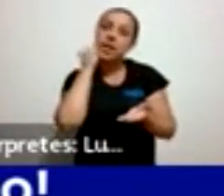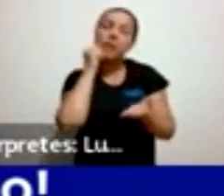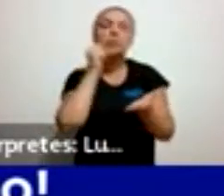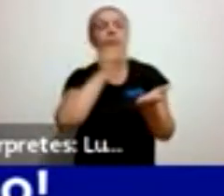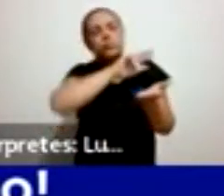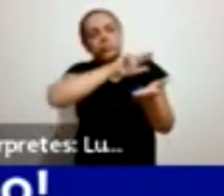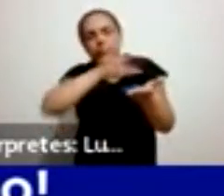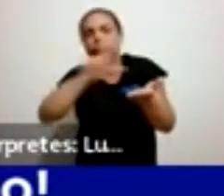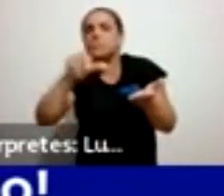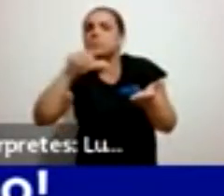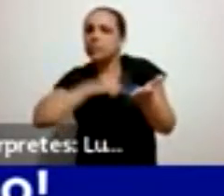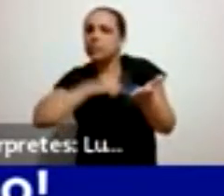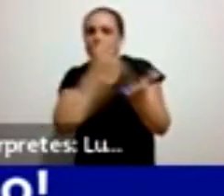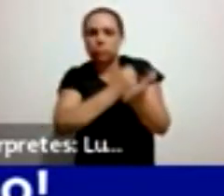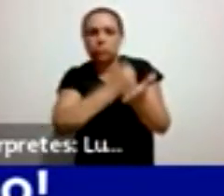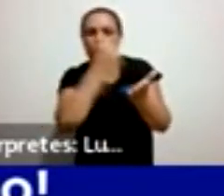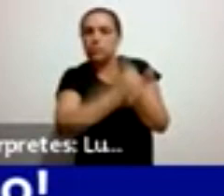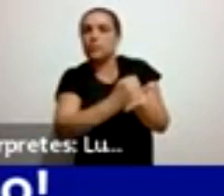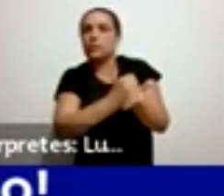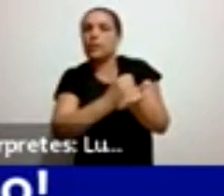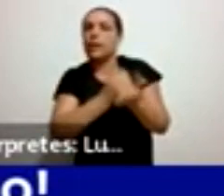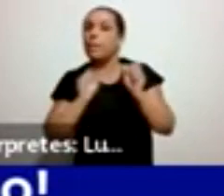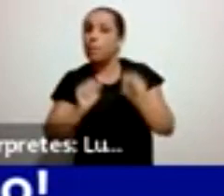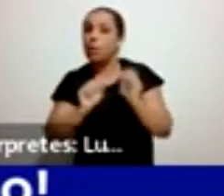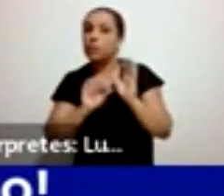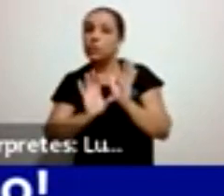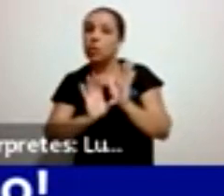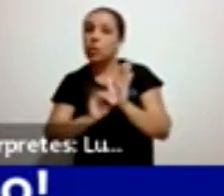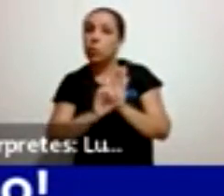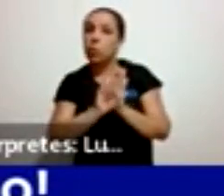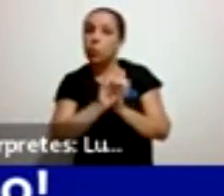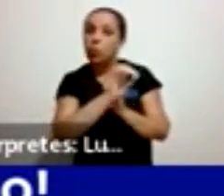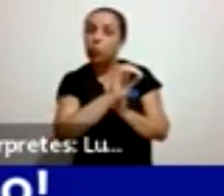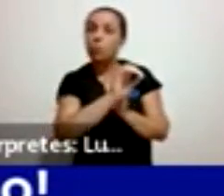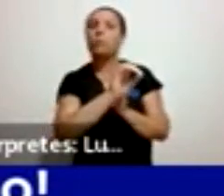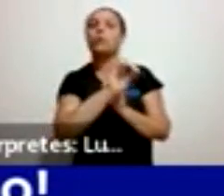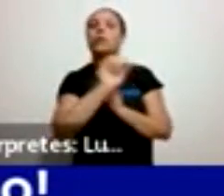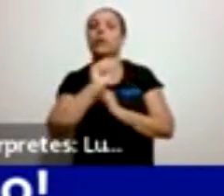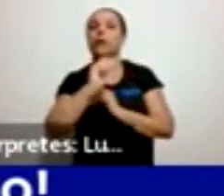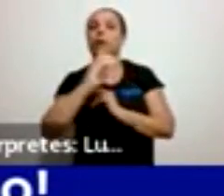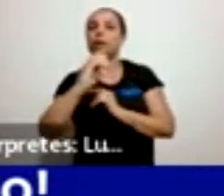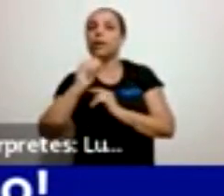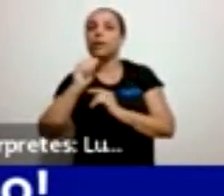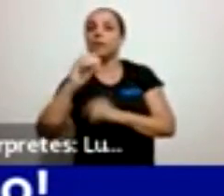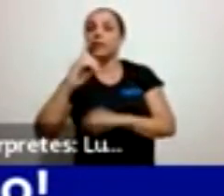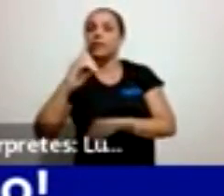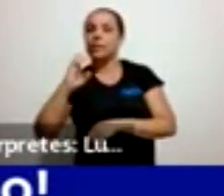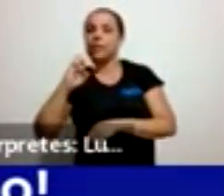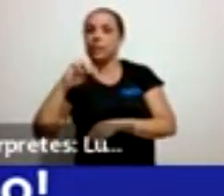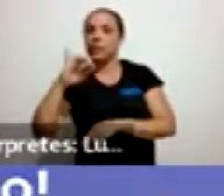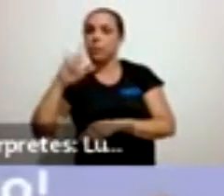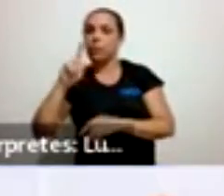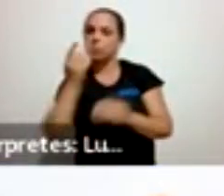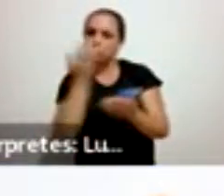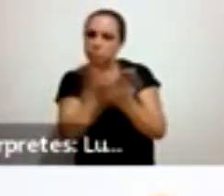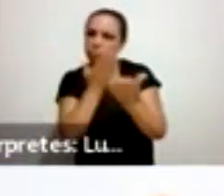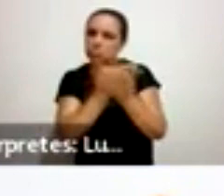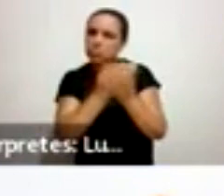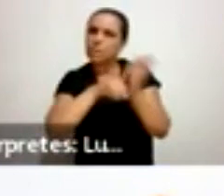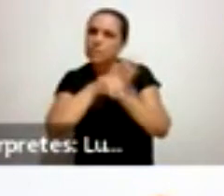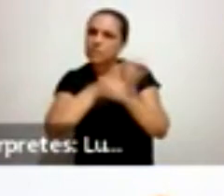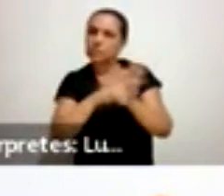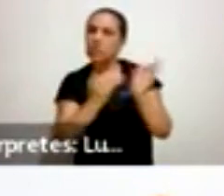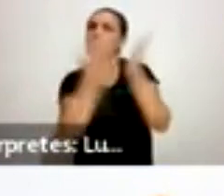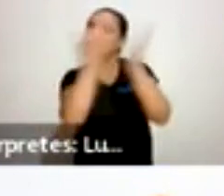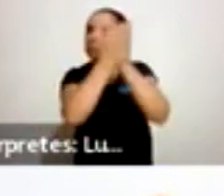científicos no Google Acadêmico e tem um método próprio de trabalho e um know-how. A